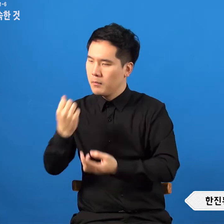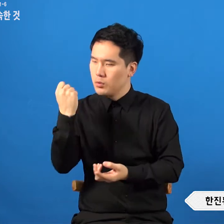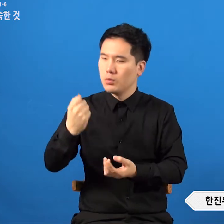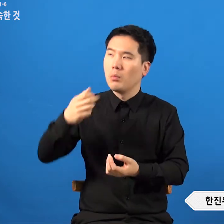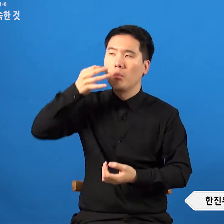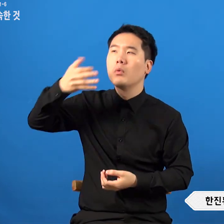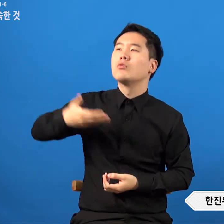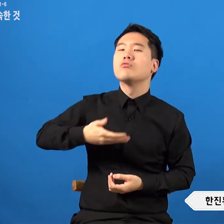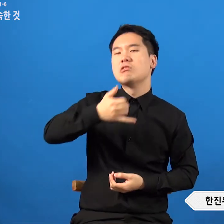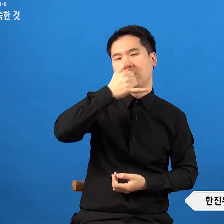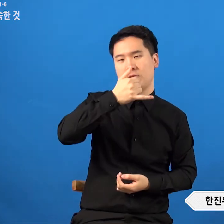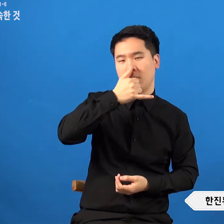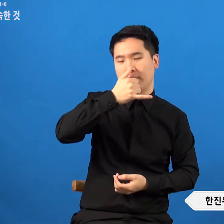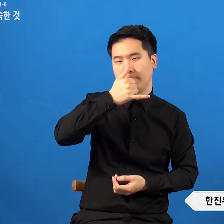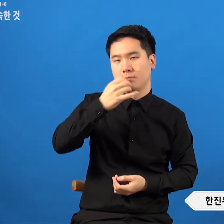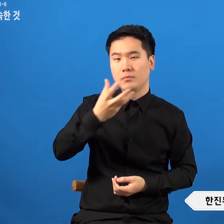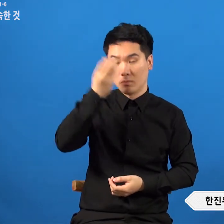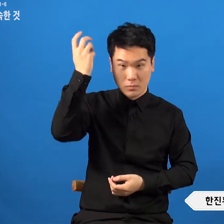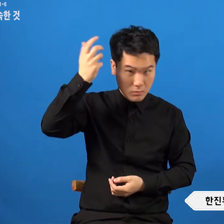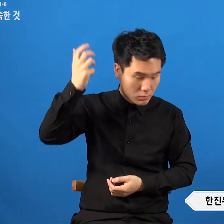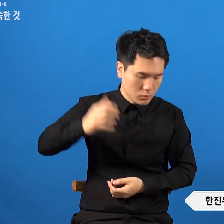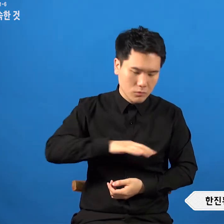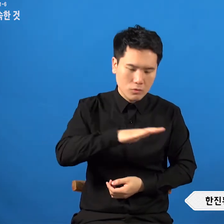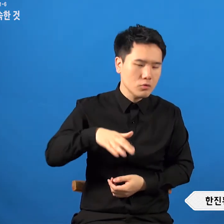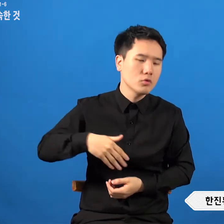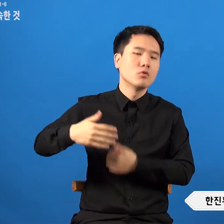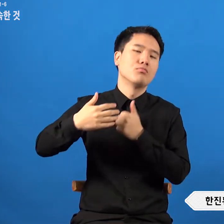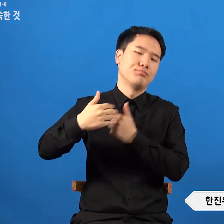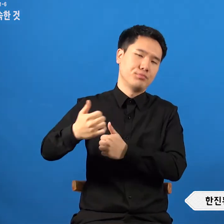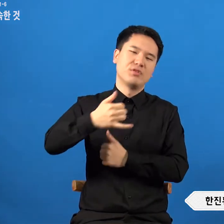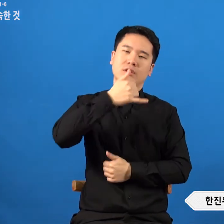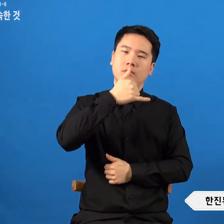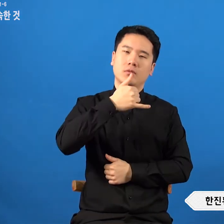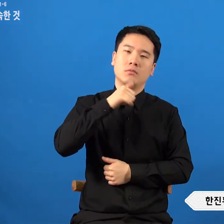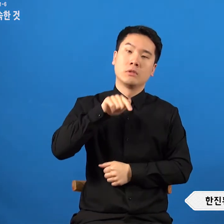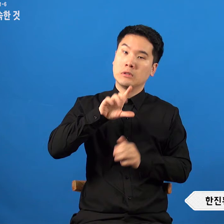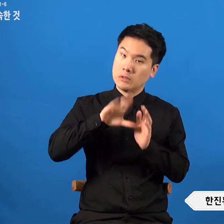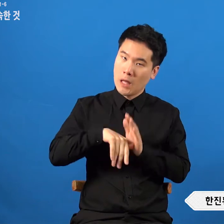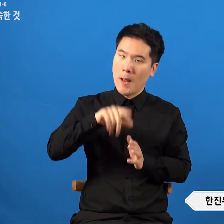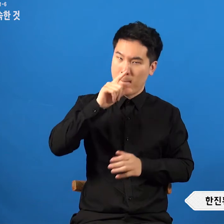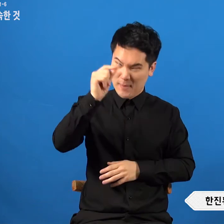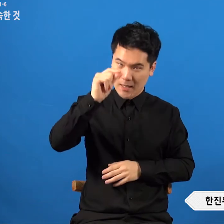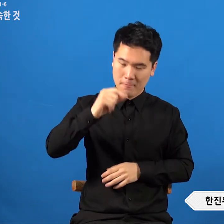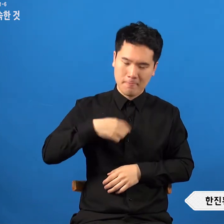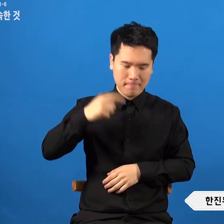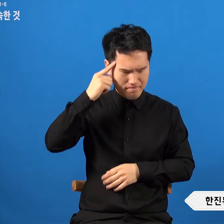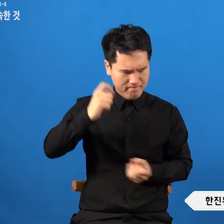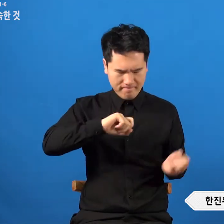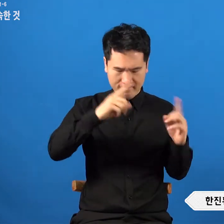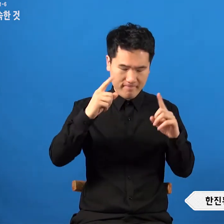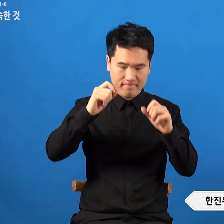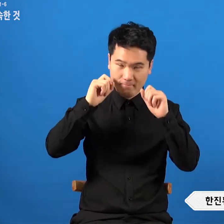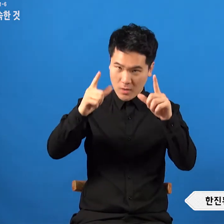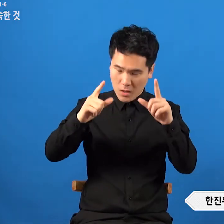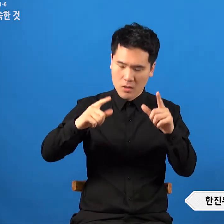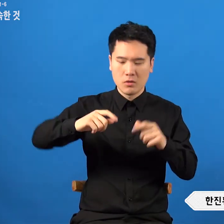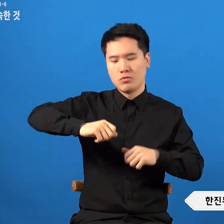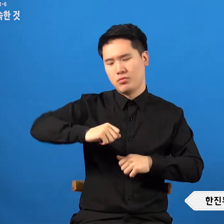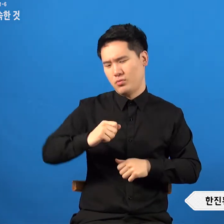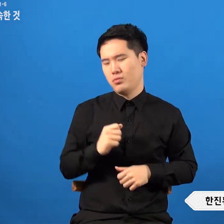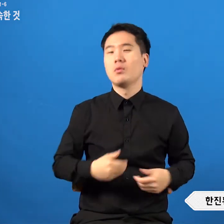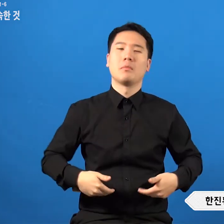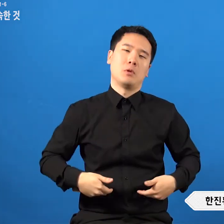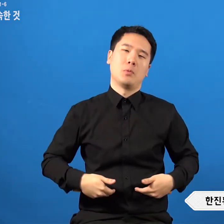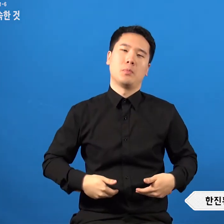해 주실 때가 있습니다. 성령이 우리를 부르십니다. 그럴 때 민감하게 순종을 잘해야 됩니다.